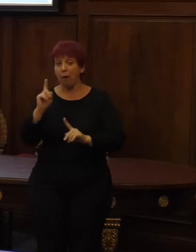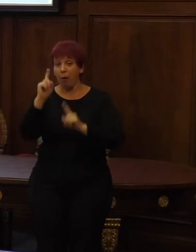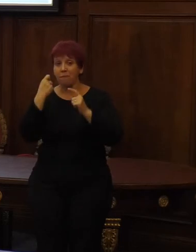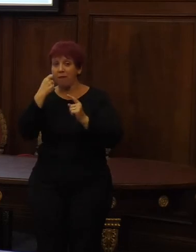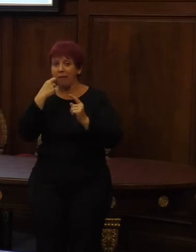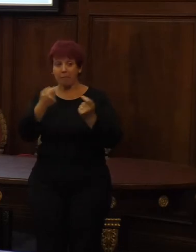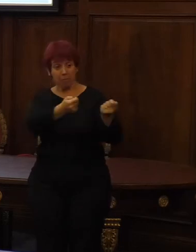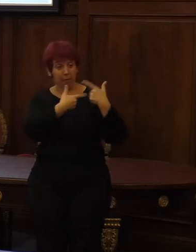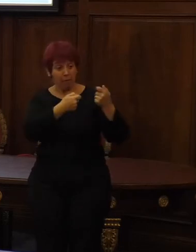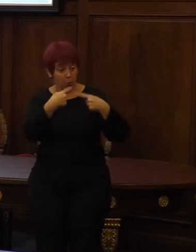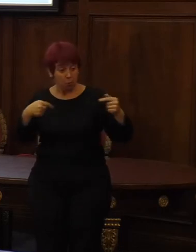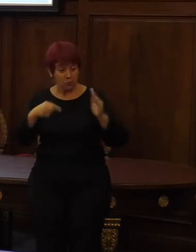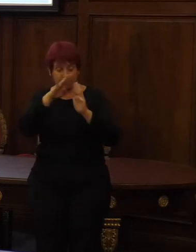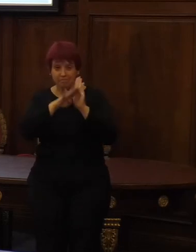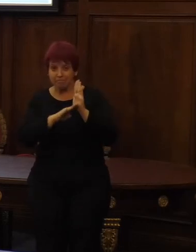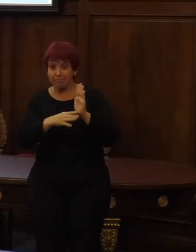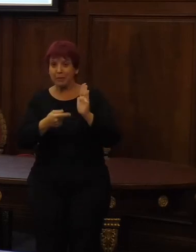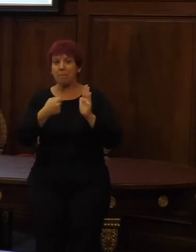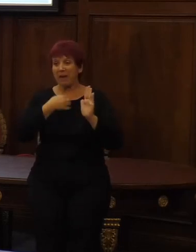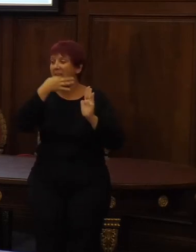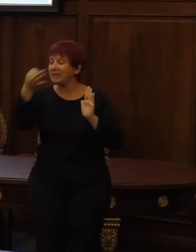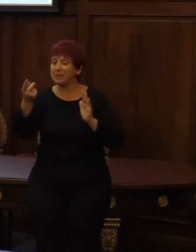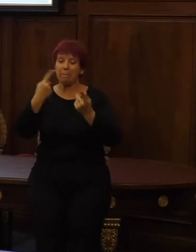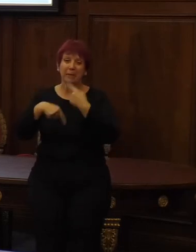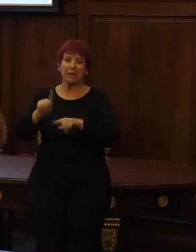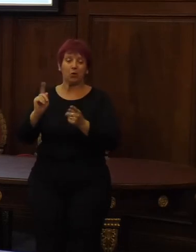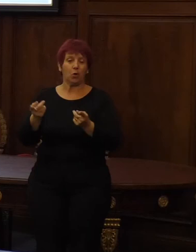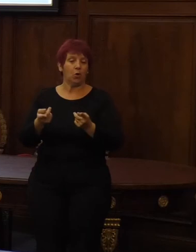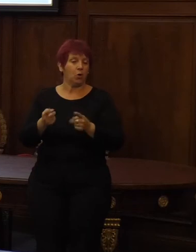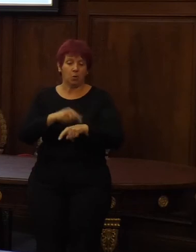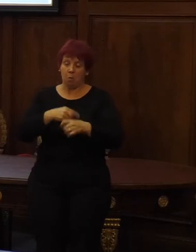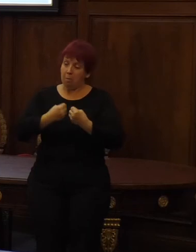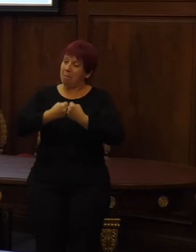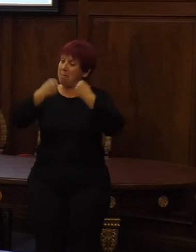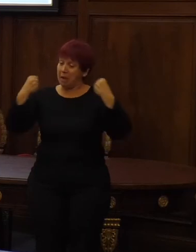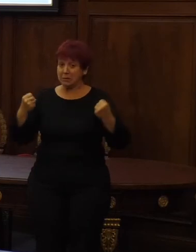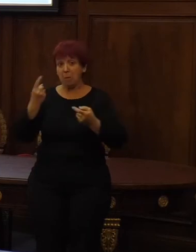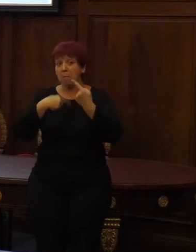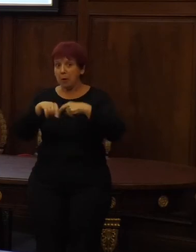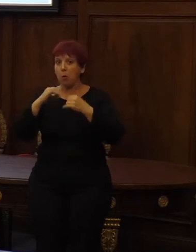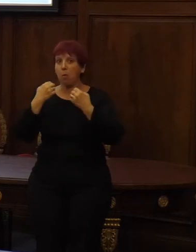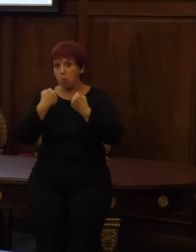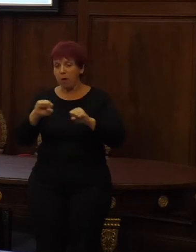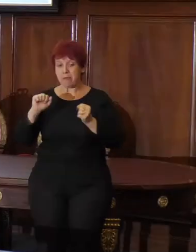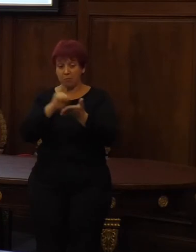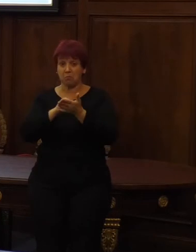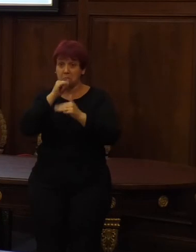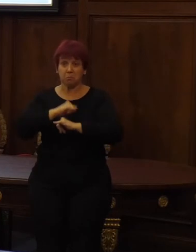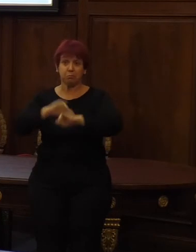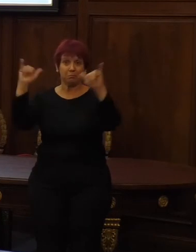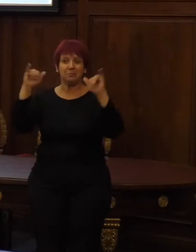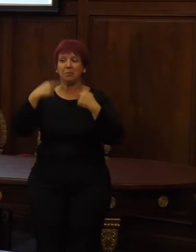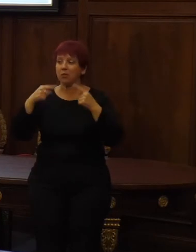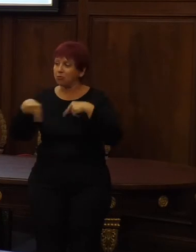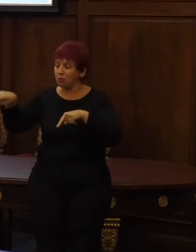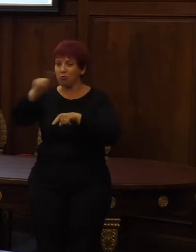me proporcionaron que no lo voy a utilizar porque sería muy extenso, pero está bueno para publicarlo y leerlo porque marcan